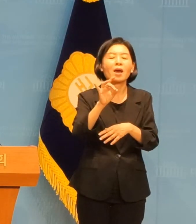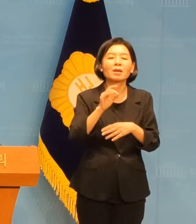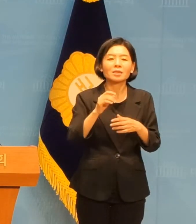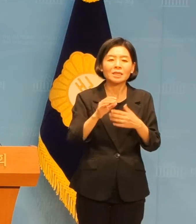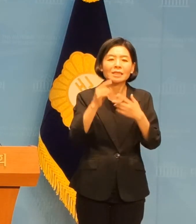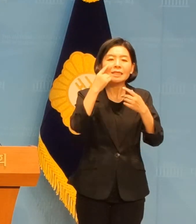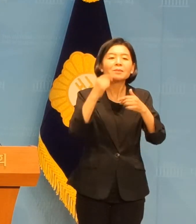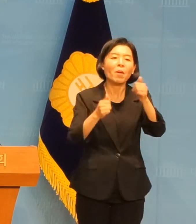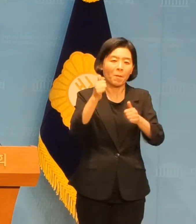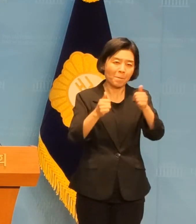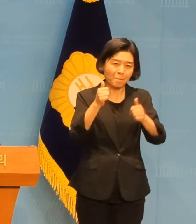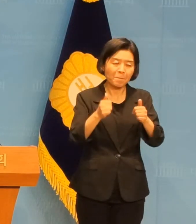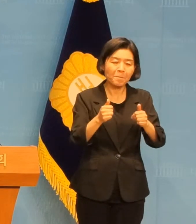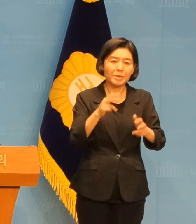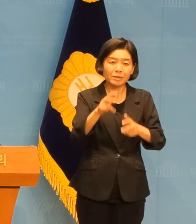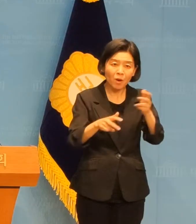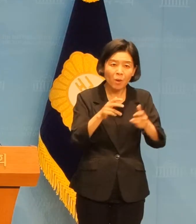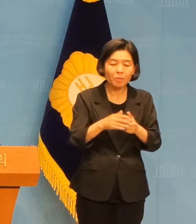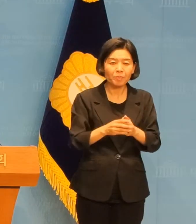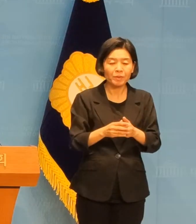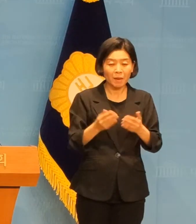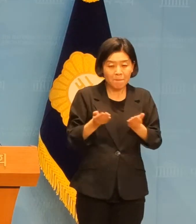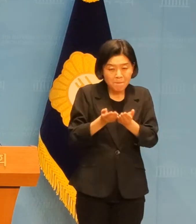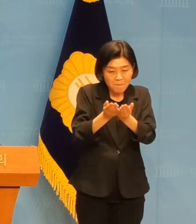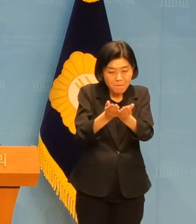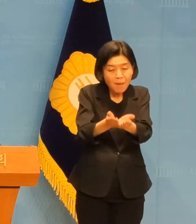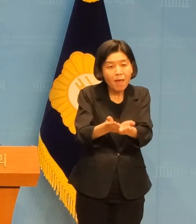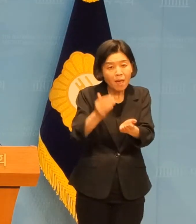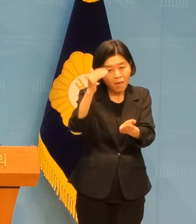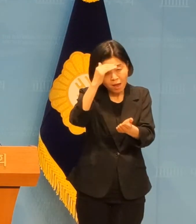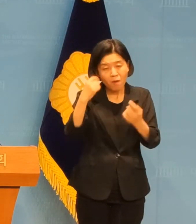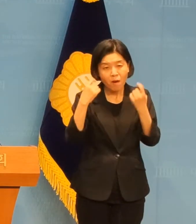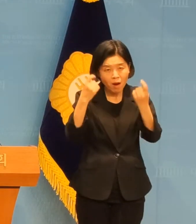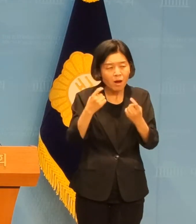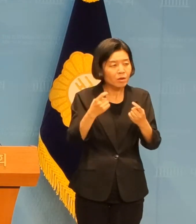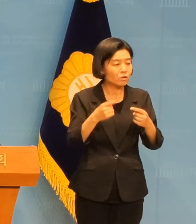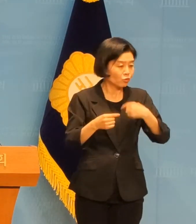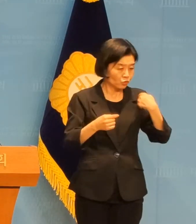크루즈 관광객은 중국 부유층으로 이탈률이